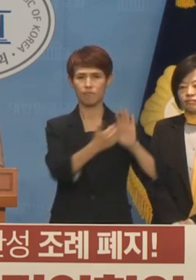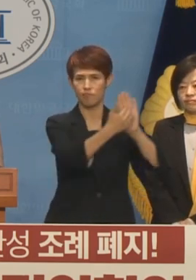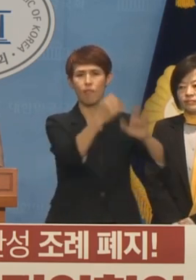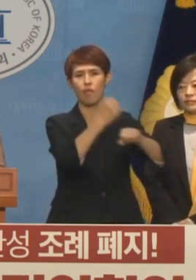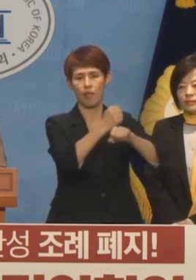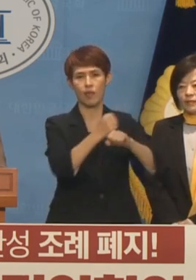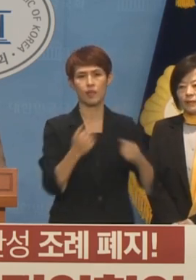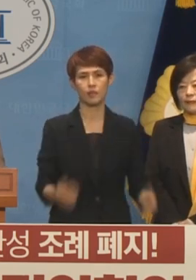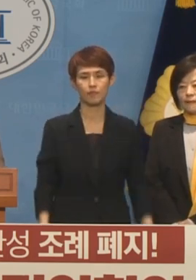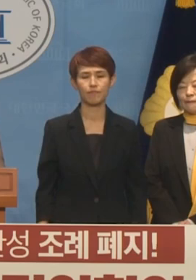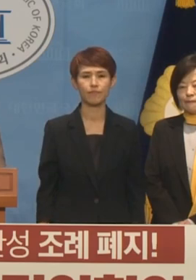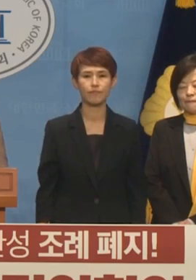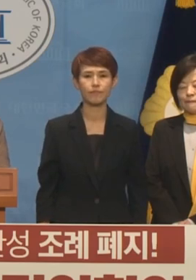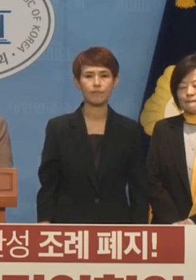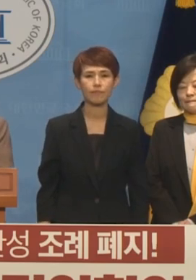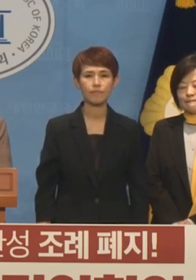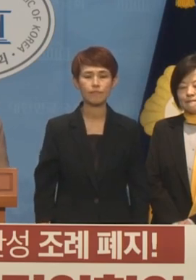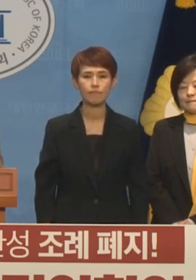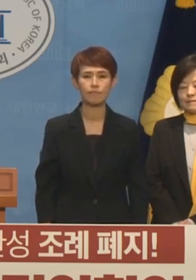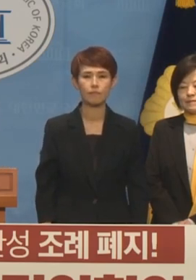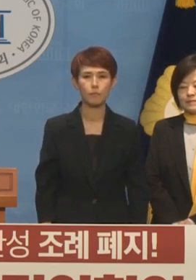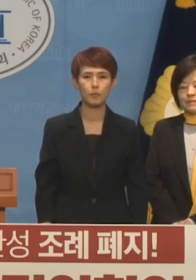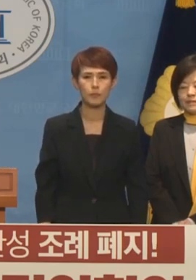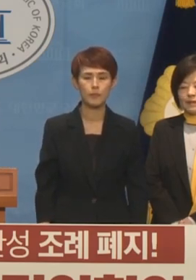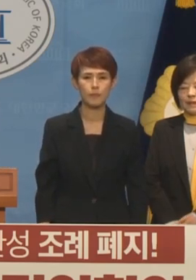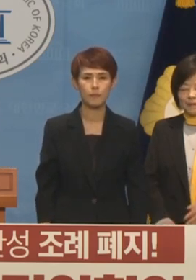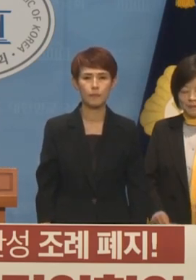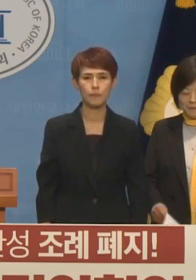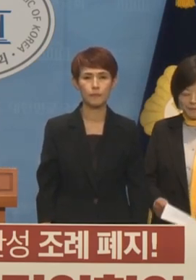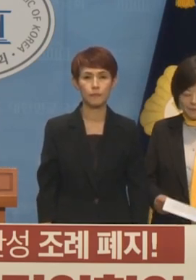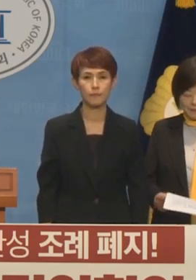말씀을 드립니다. 이상입니다.